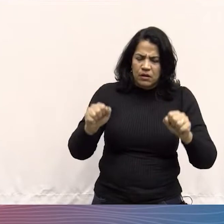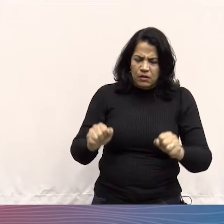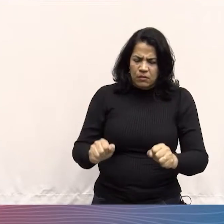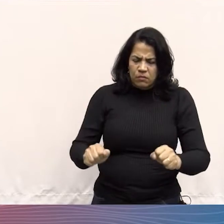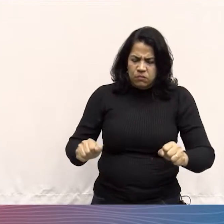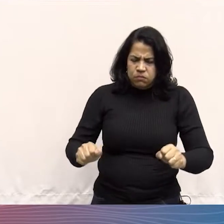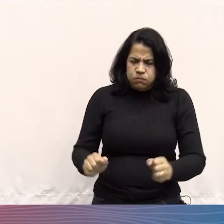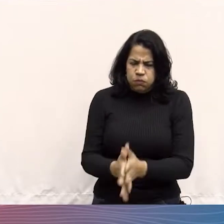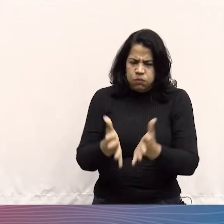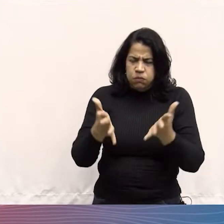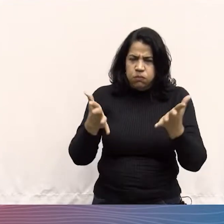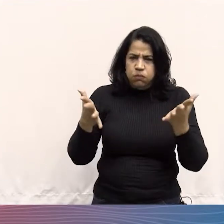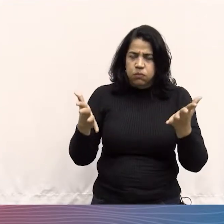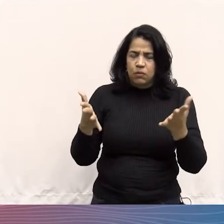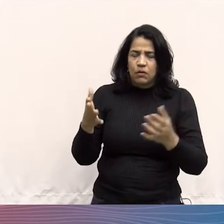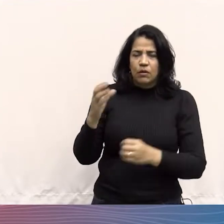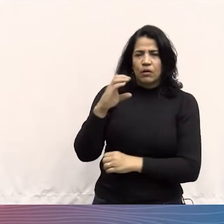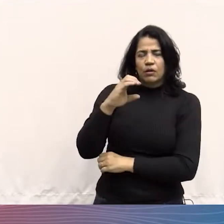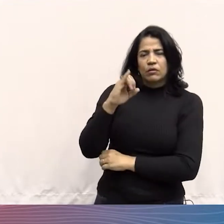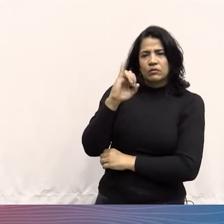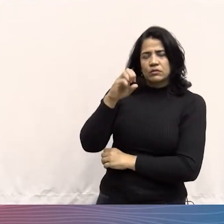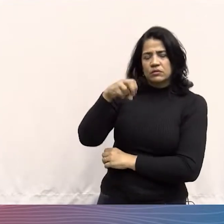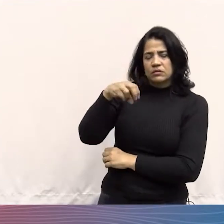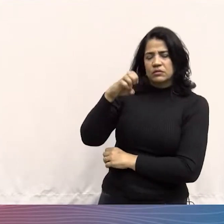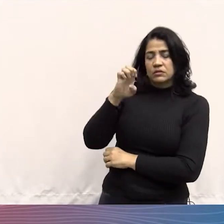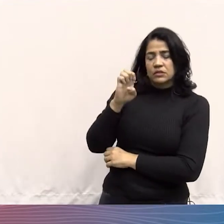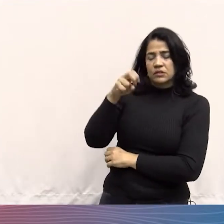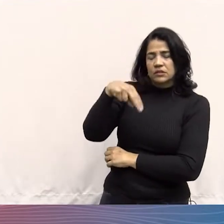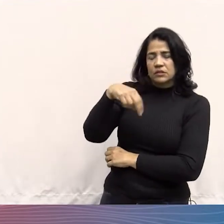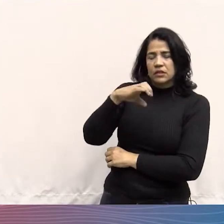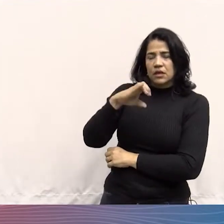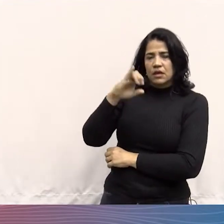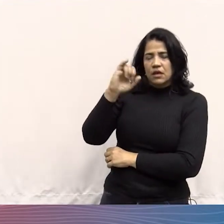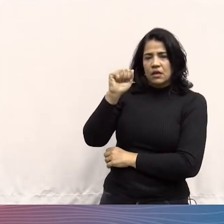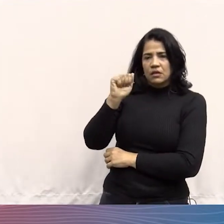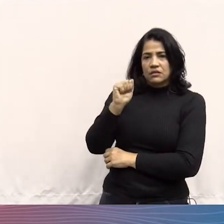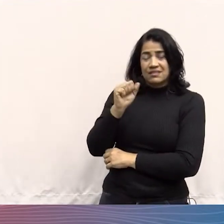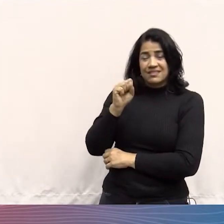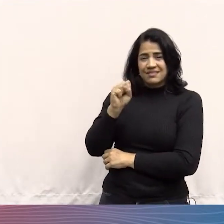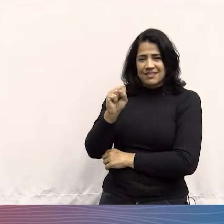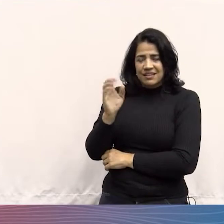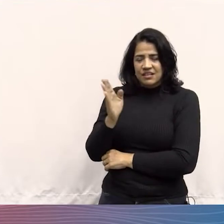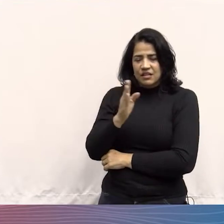Irmãos, graças ao Senhor, estamos livres disso. Vocês estão livres, não?